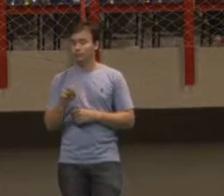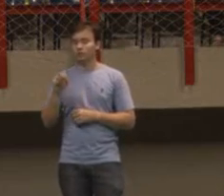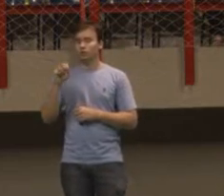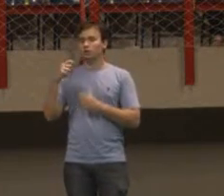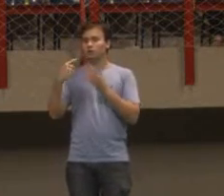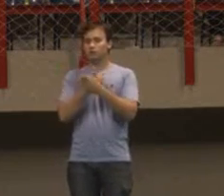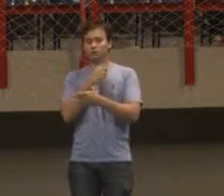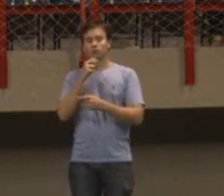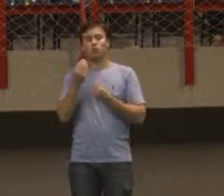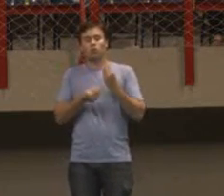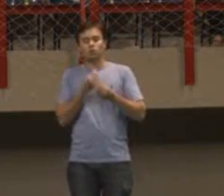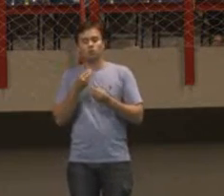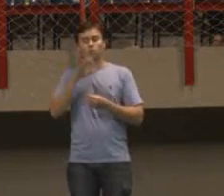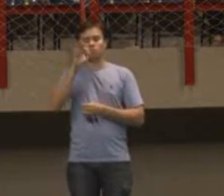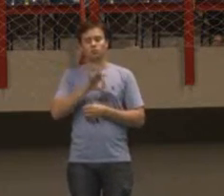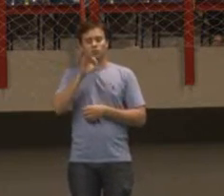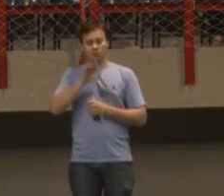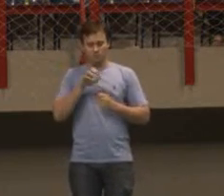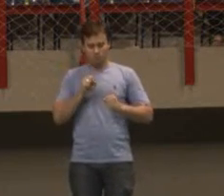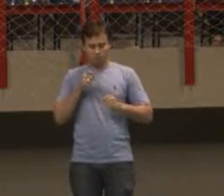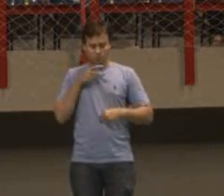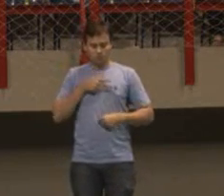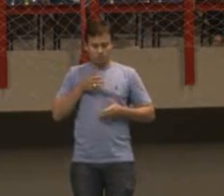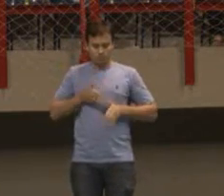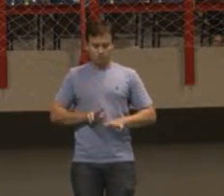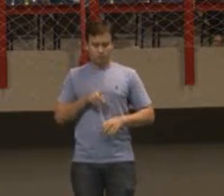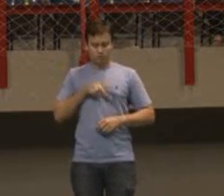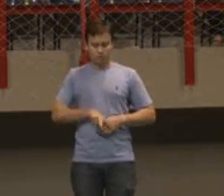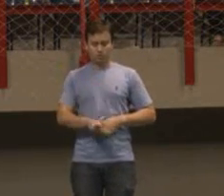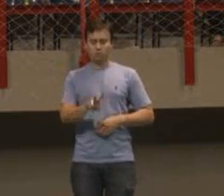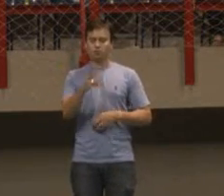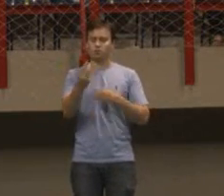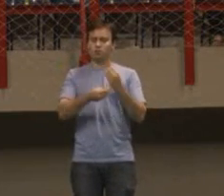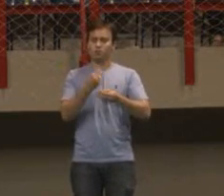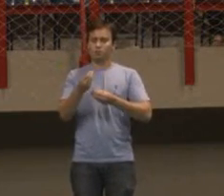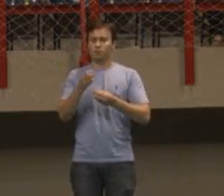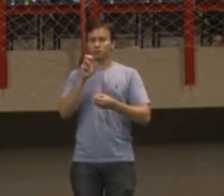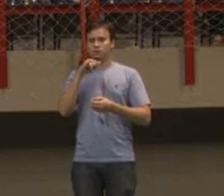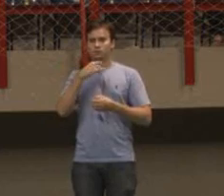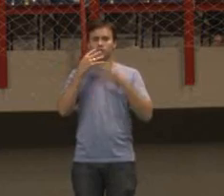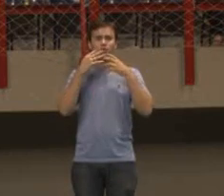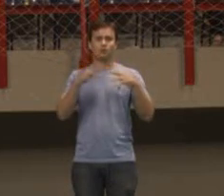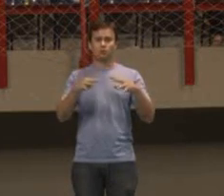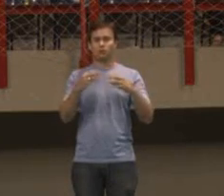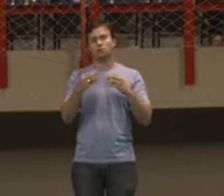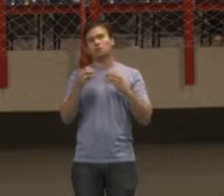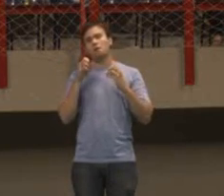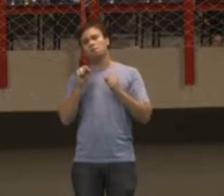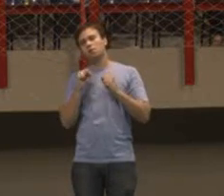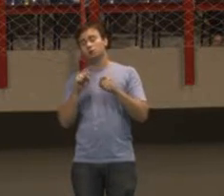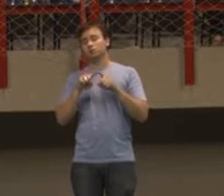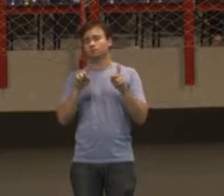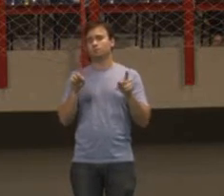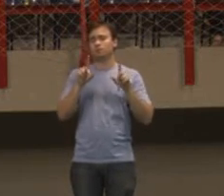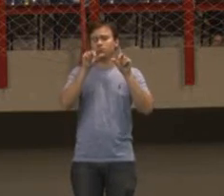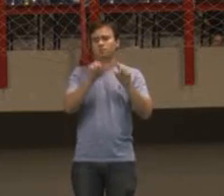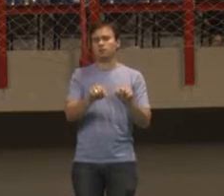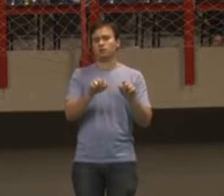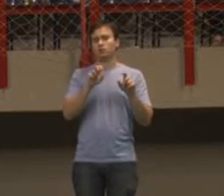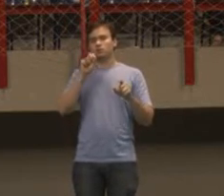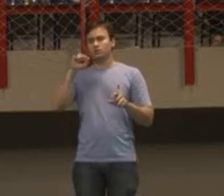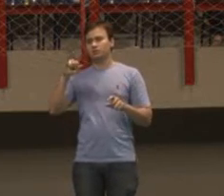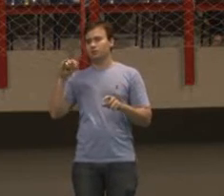fecundação natural ou artificial? A probabilidade é mínima, é pequena. Lembrando, é muito maior